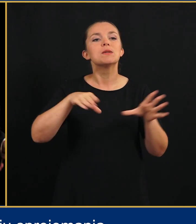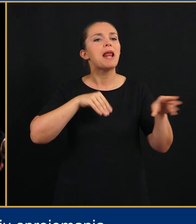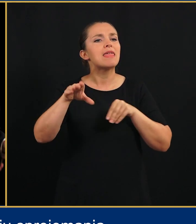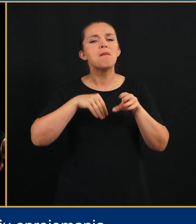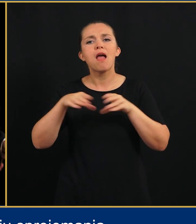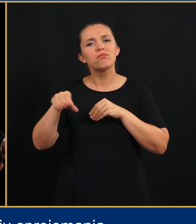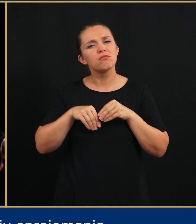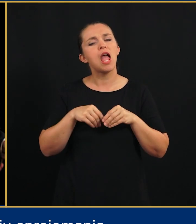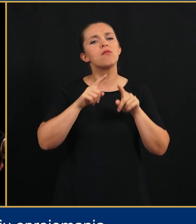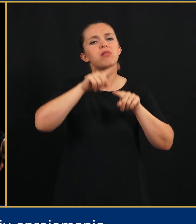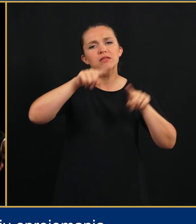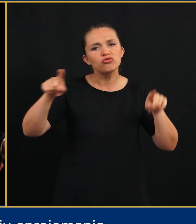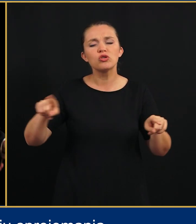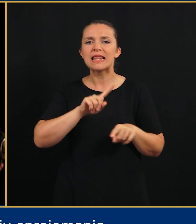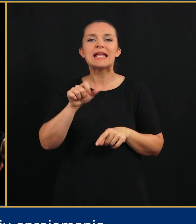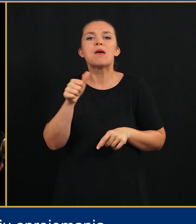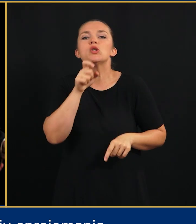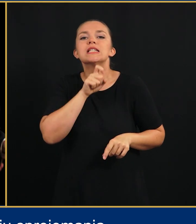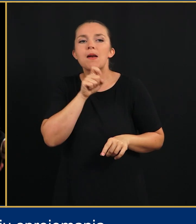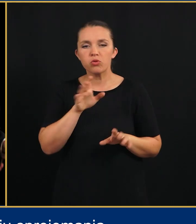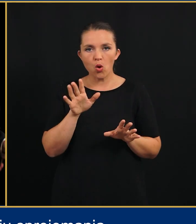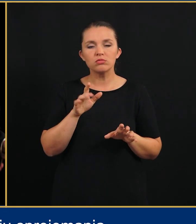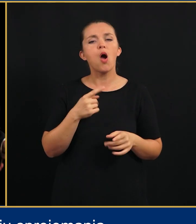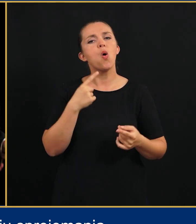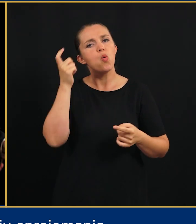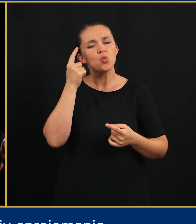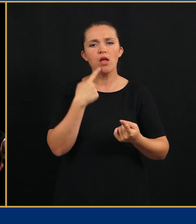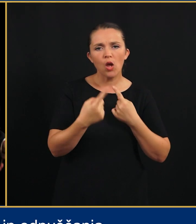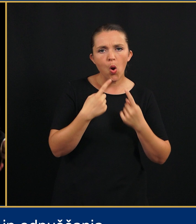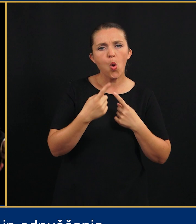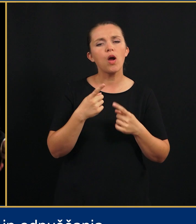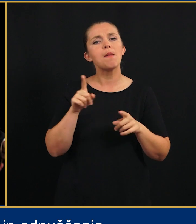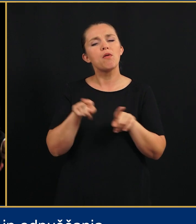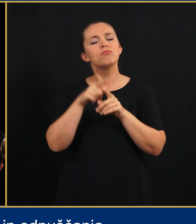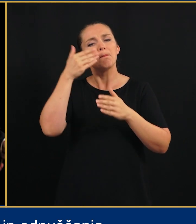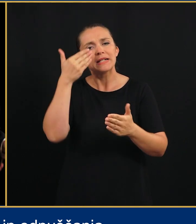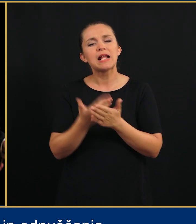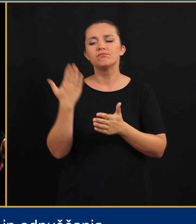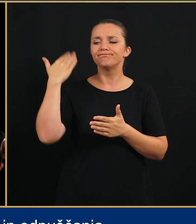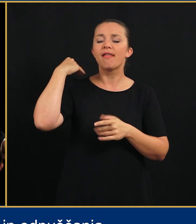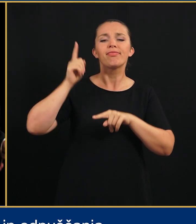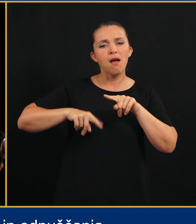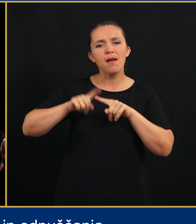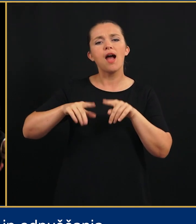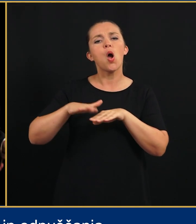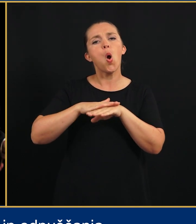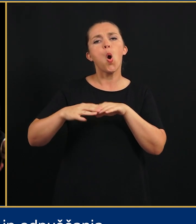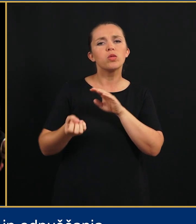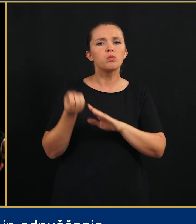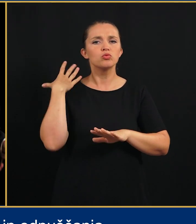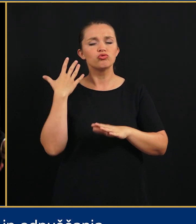sprejemanja raznolikosti, ne le strpnosti, s kulturo dialoga in v duhu priznavanja preteklih napak in